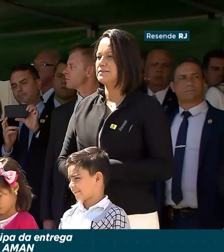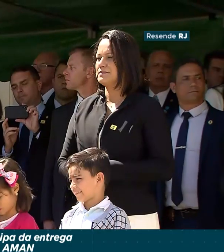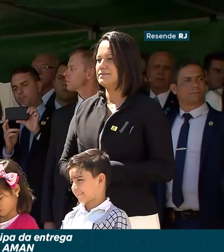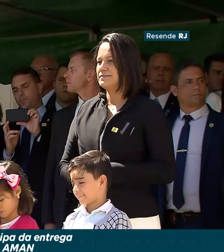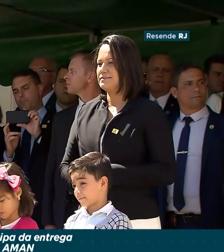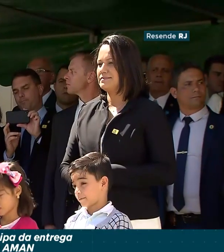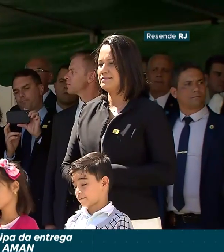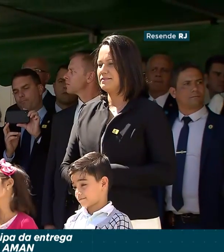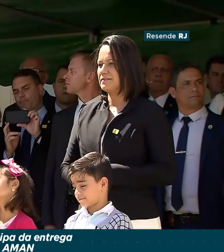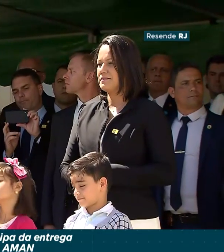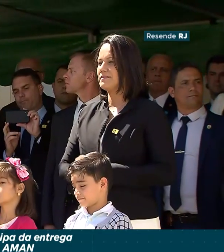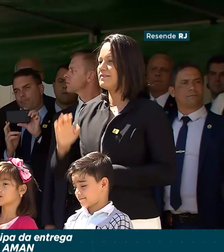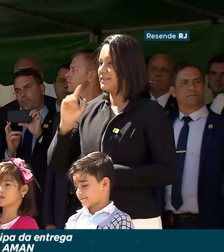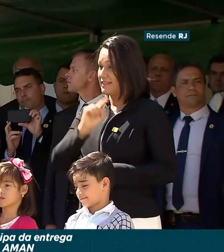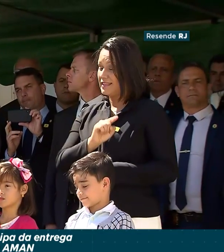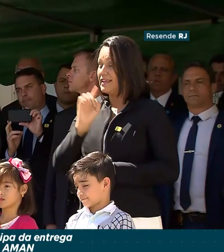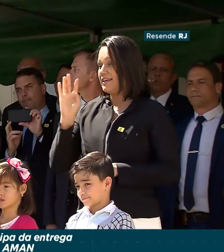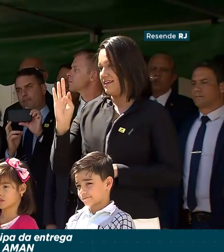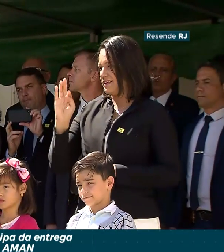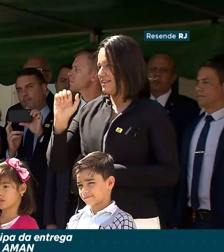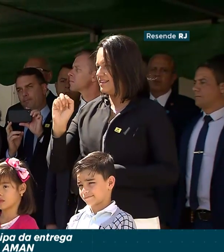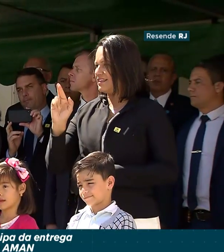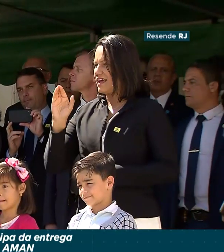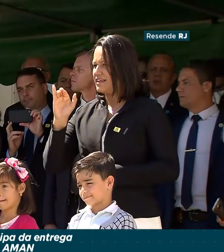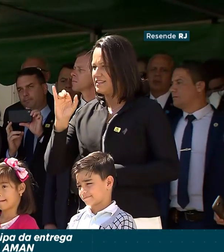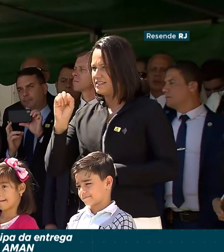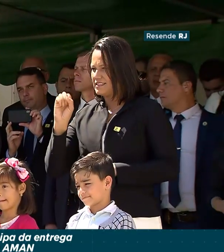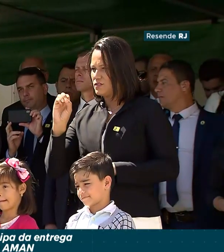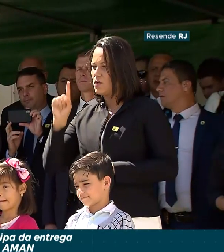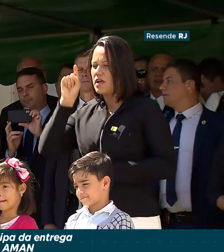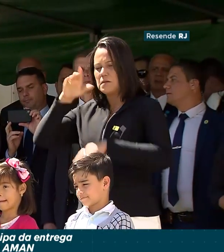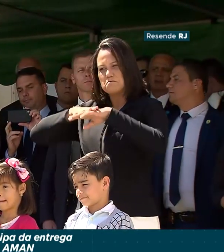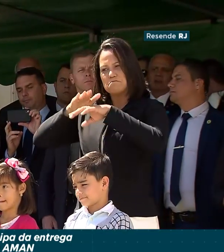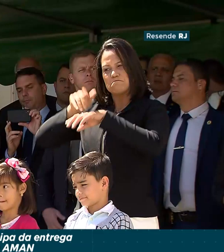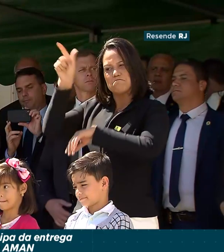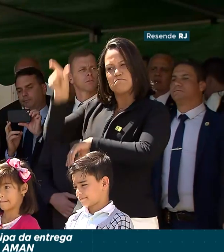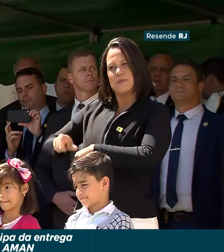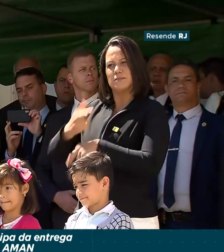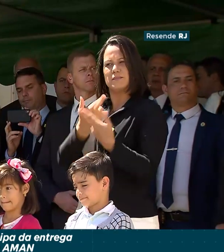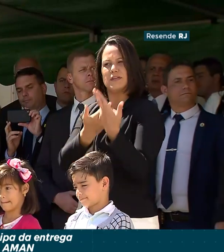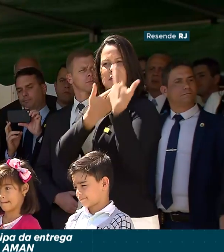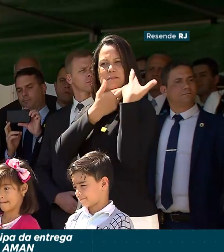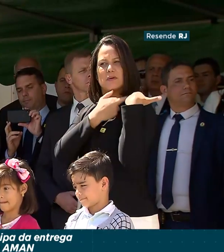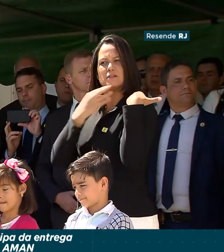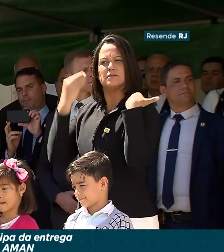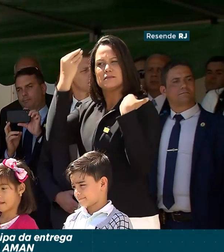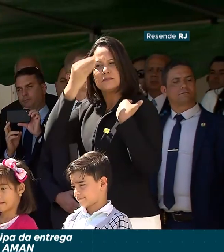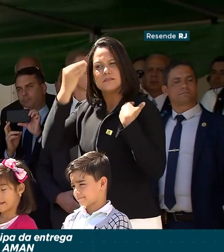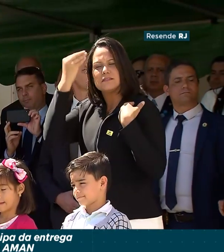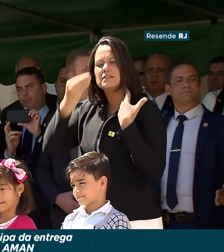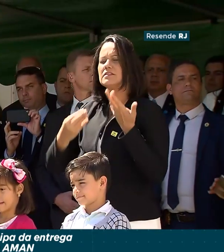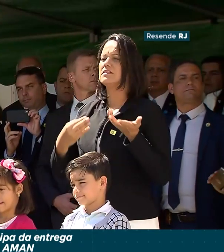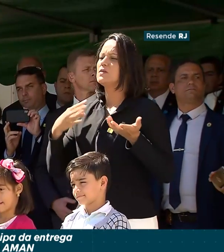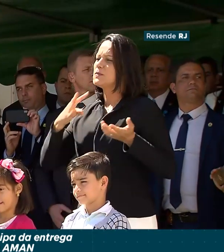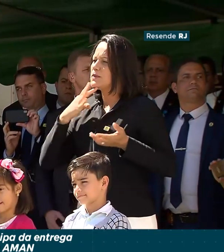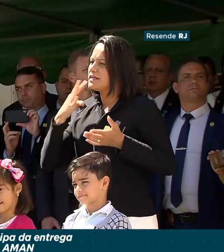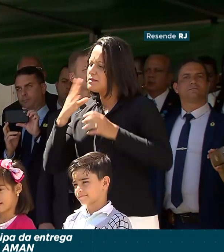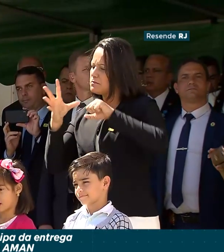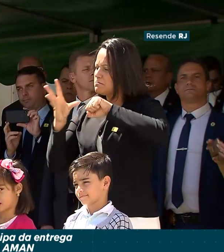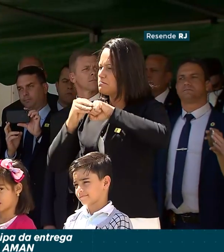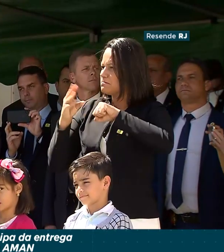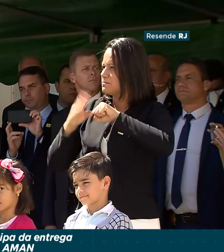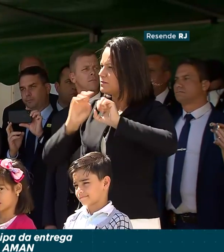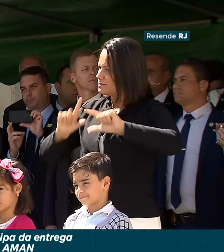Tarcísio é aquele que, pelo seu conhecimento, pelo seu empenho, pela sua